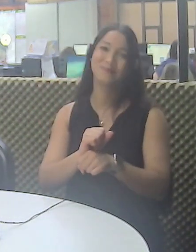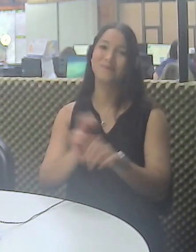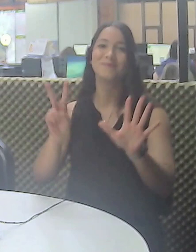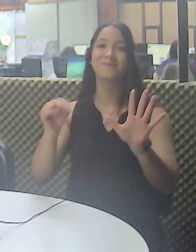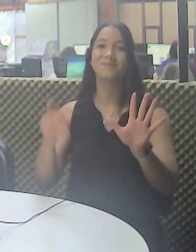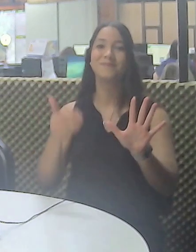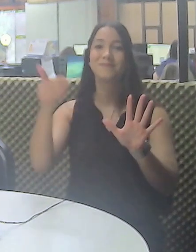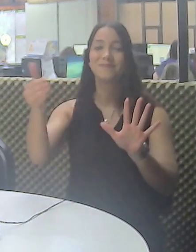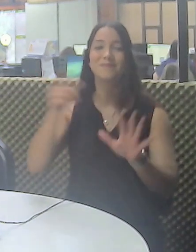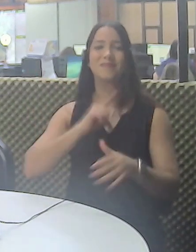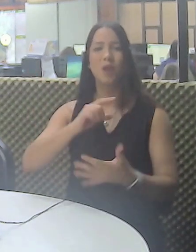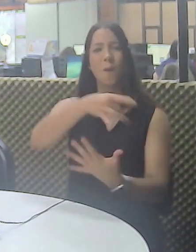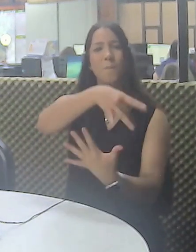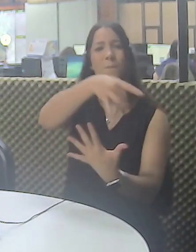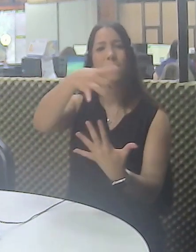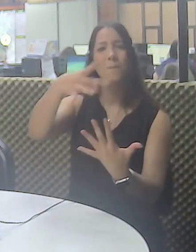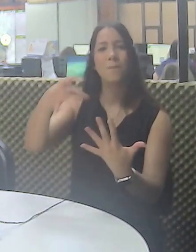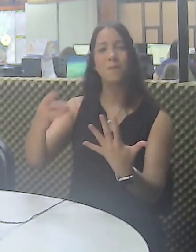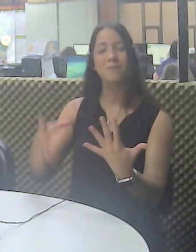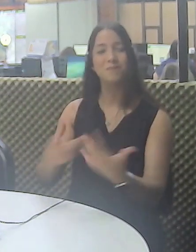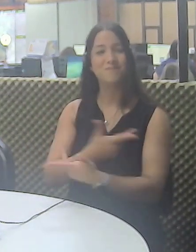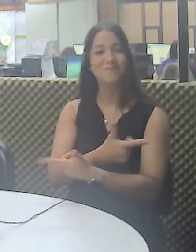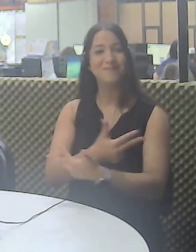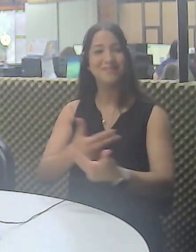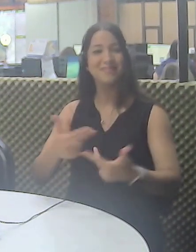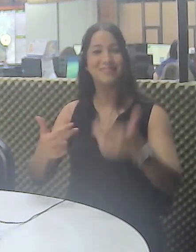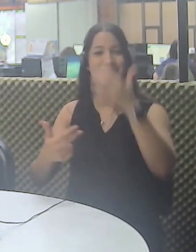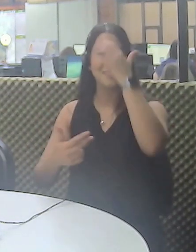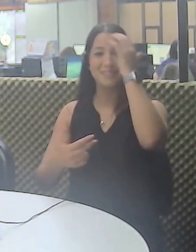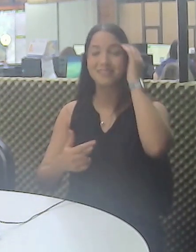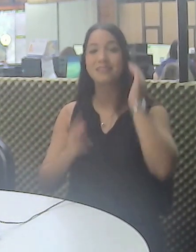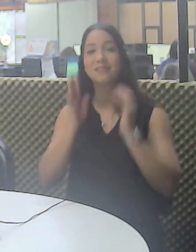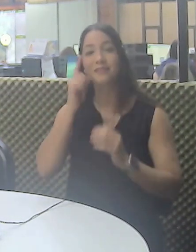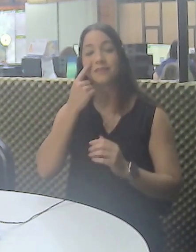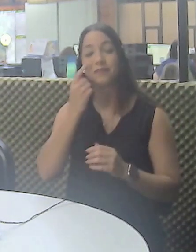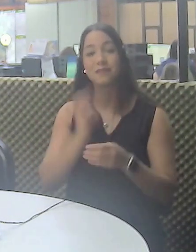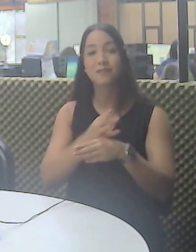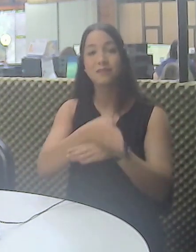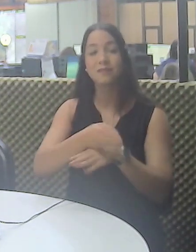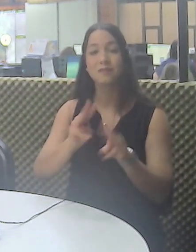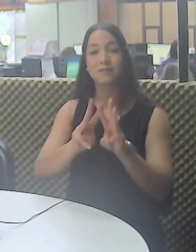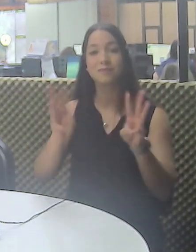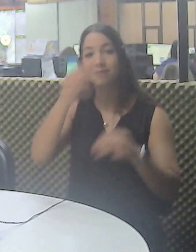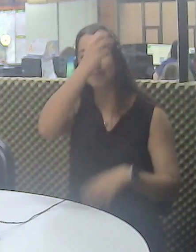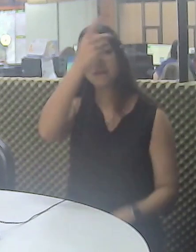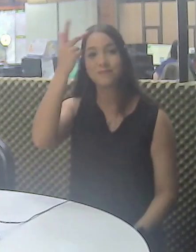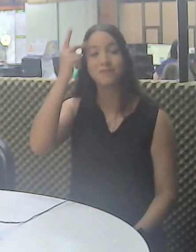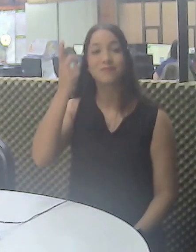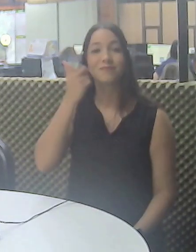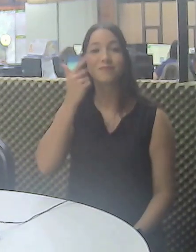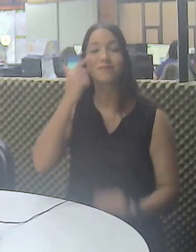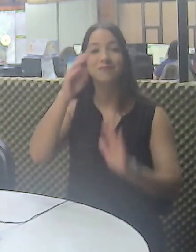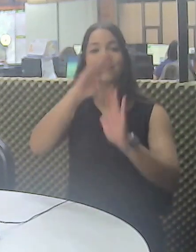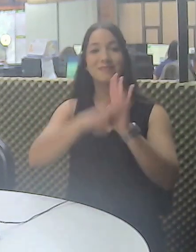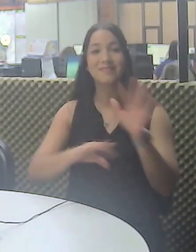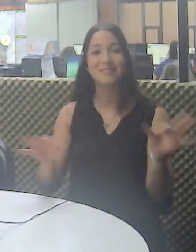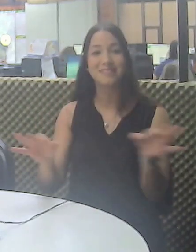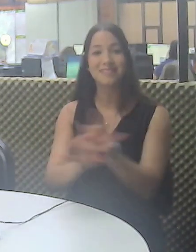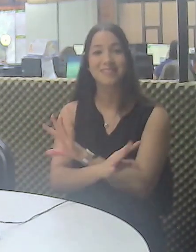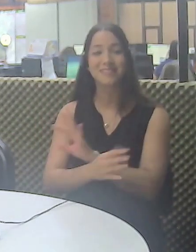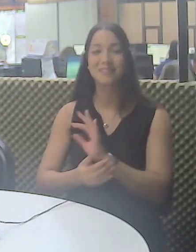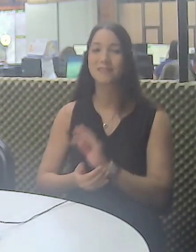semana tem muito mais. Nesse próximo final de semana tem muito mais. Acesse o portal da Prefeitura de Uberlândia e confira a programação